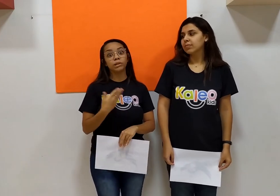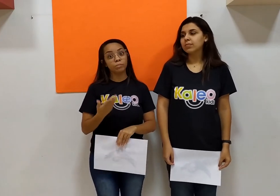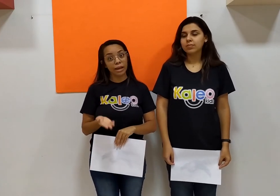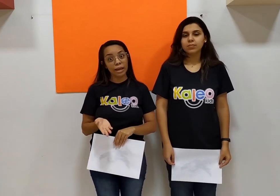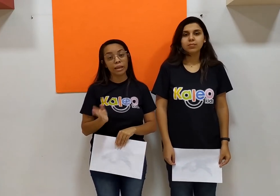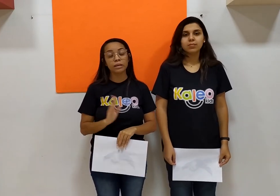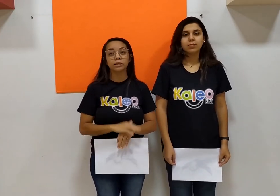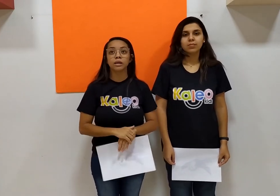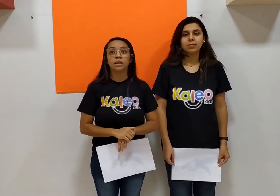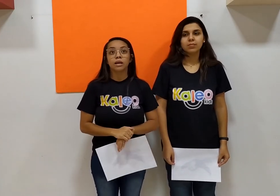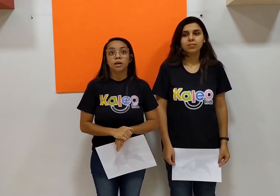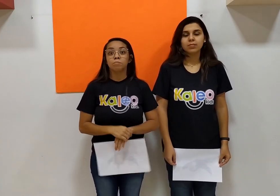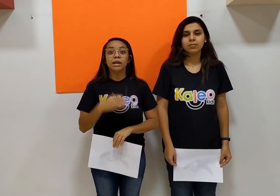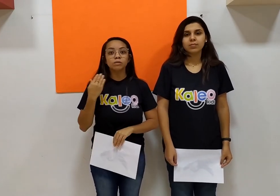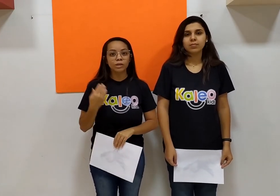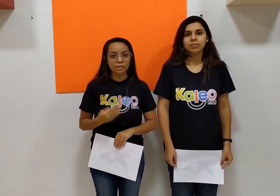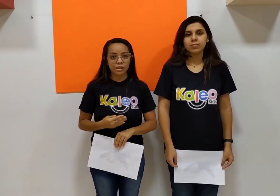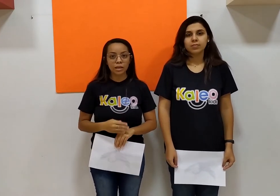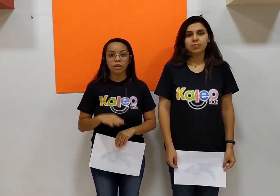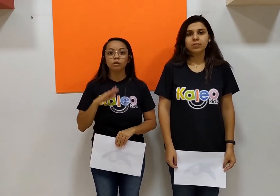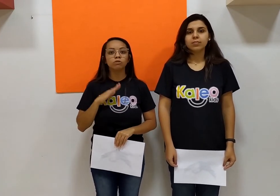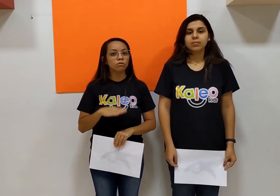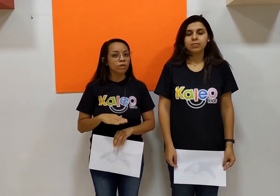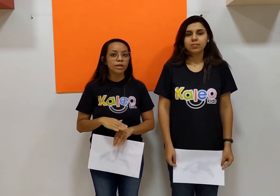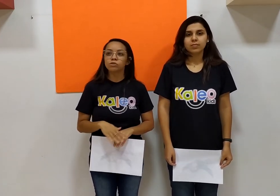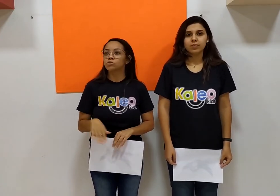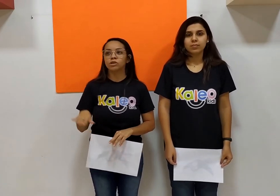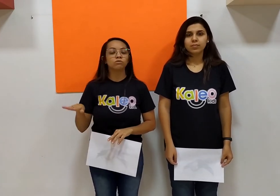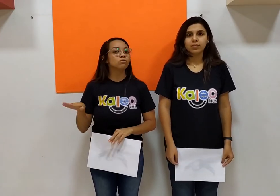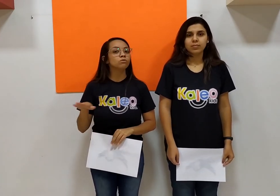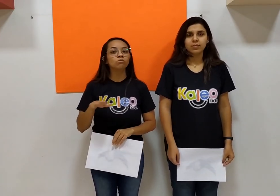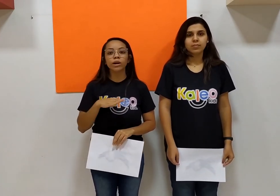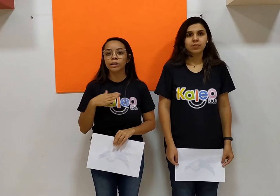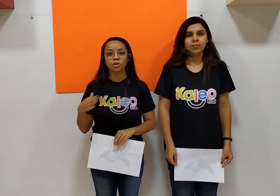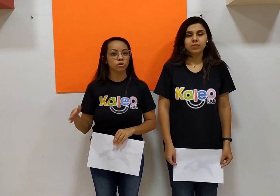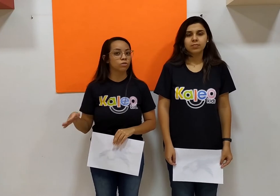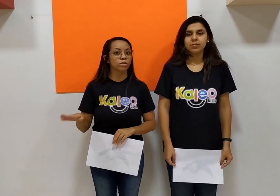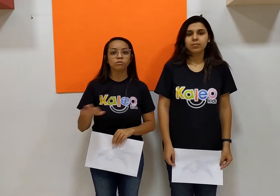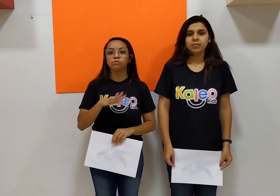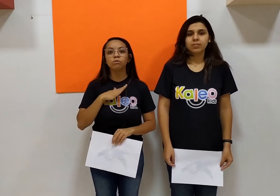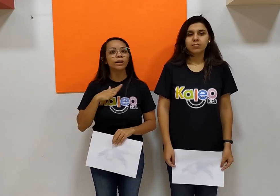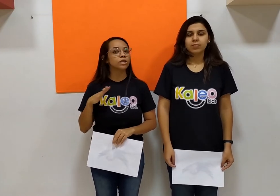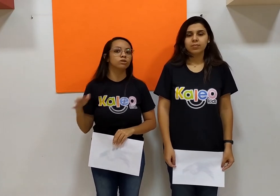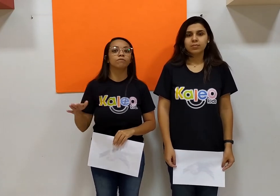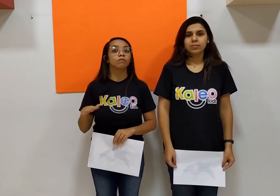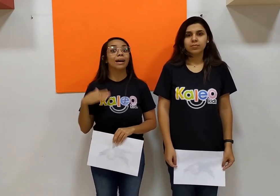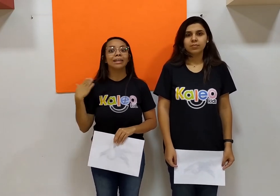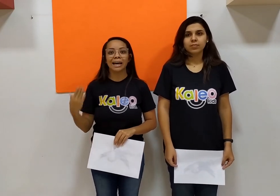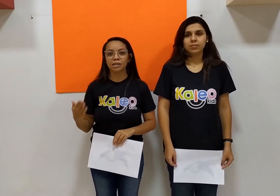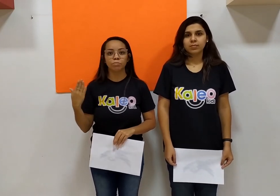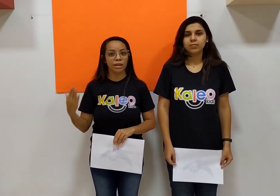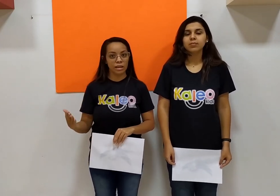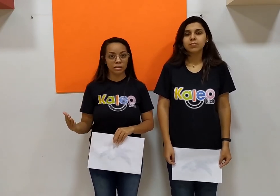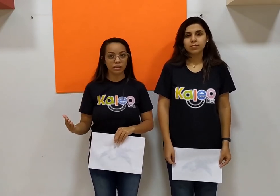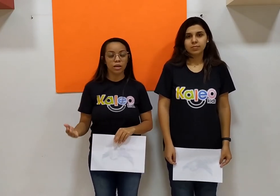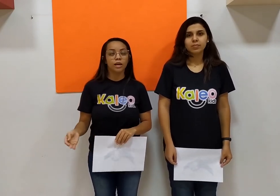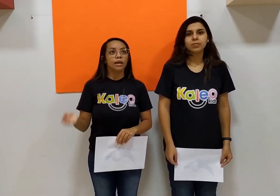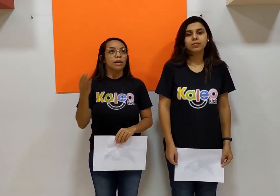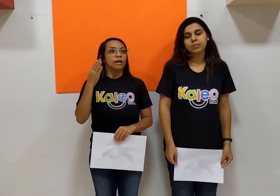para eles, mesmo assim, em tudo isso, Jesus nunca deixou, Deus nunca deixou faltar nada para eles.